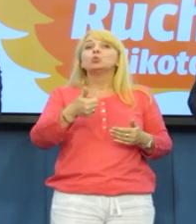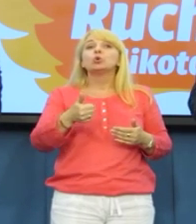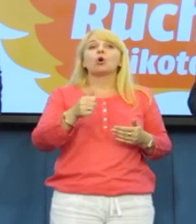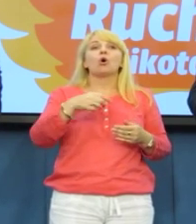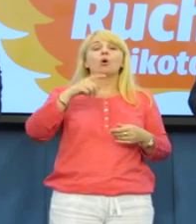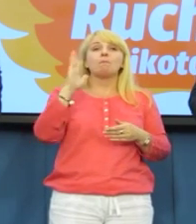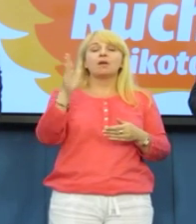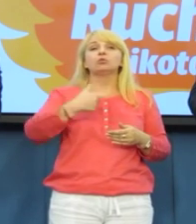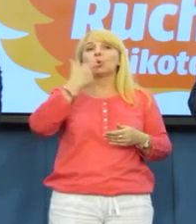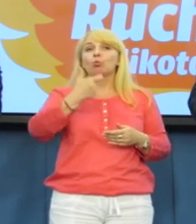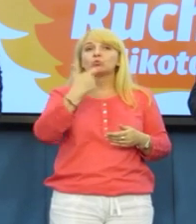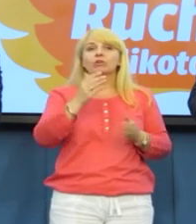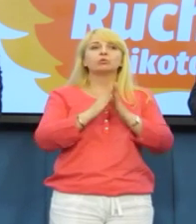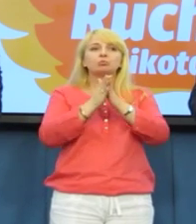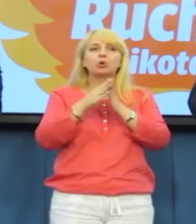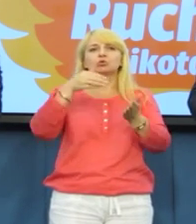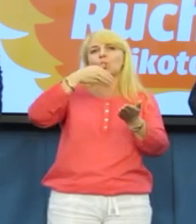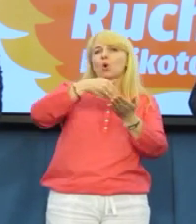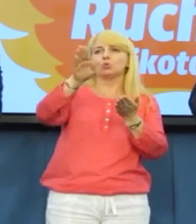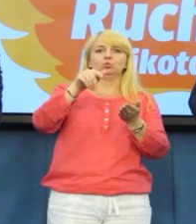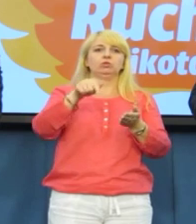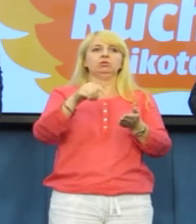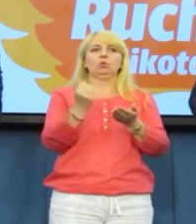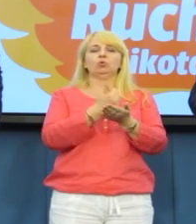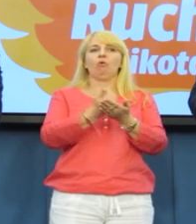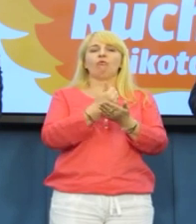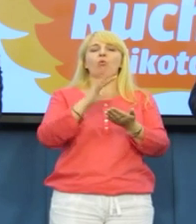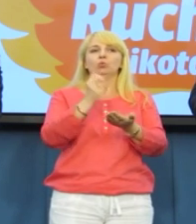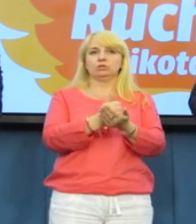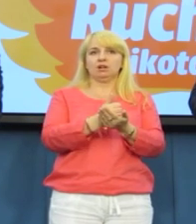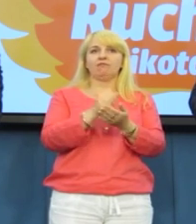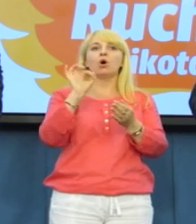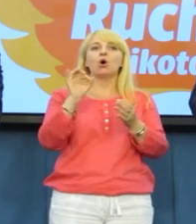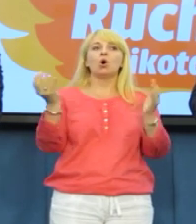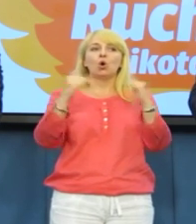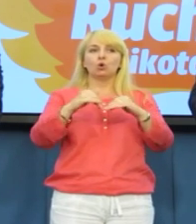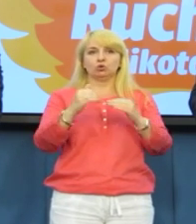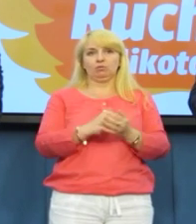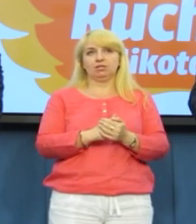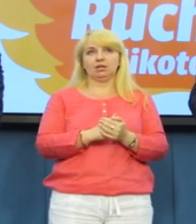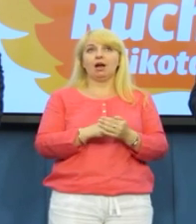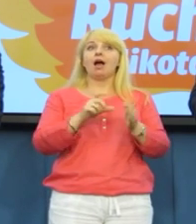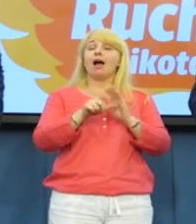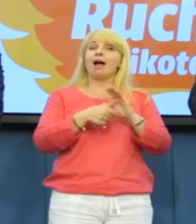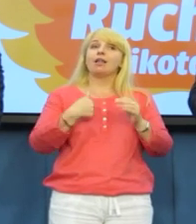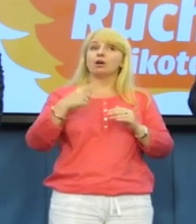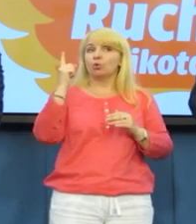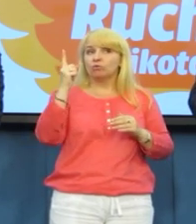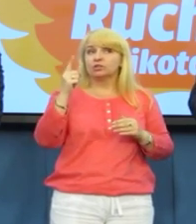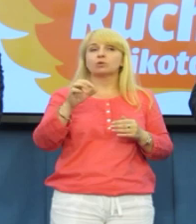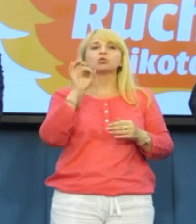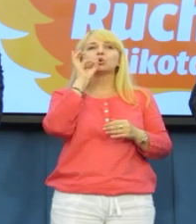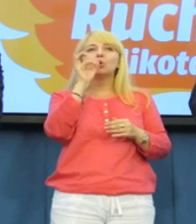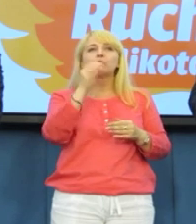się za odrzuceniem tej nowelizacji. Ja wiem, jakie oni są sytuacje, bo sam często też byłem w takiej sytuacji, ale uważam, że dobro Polski jest